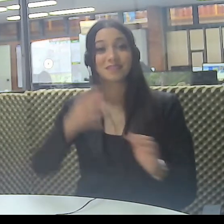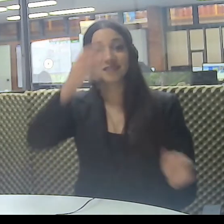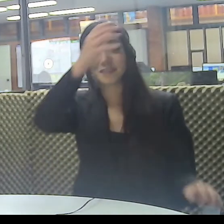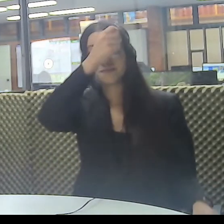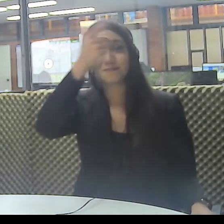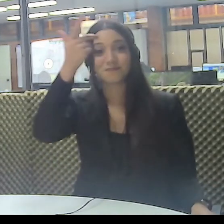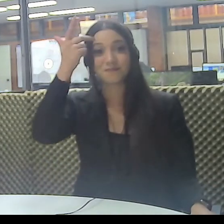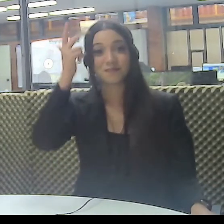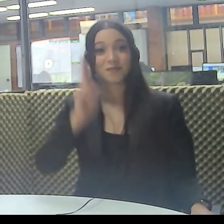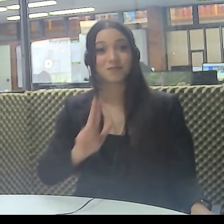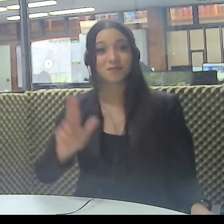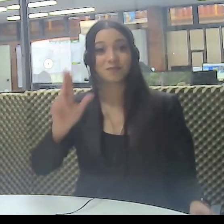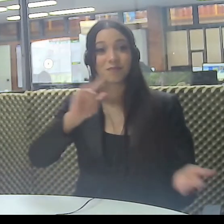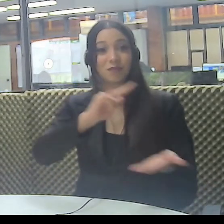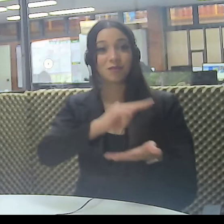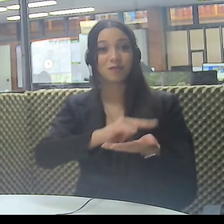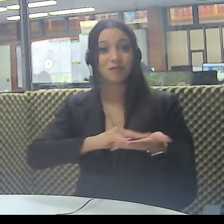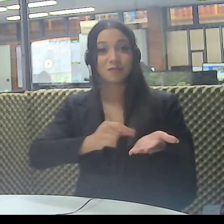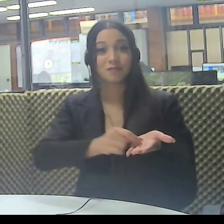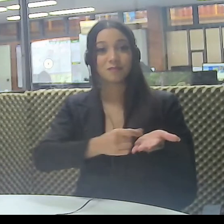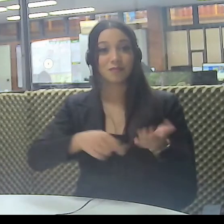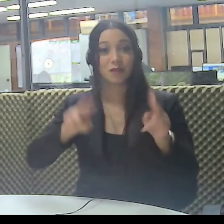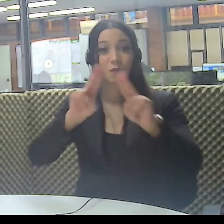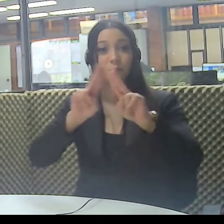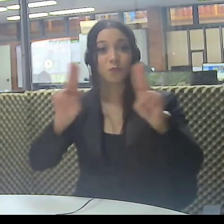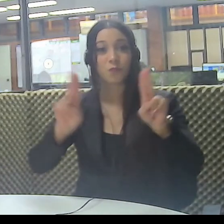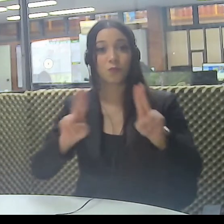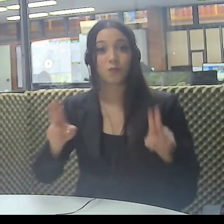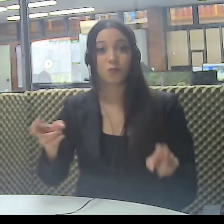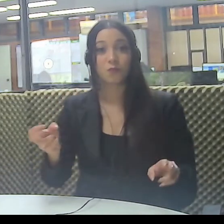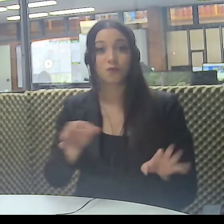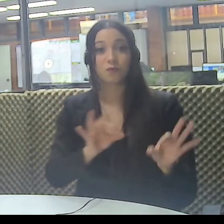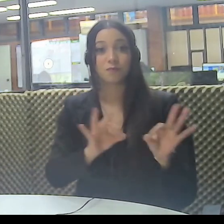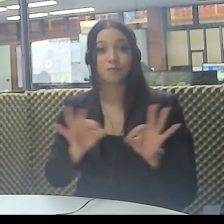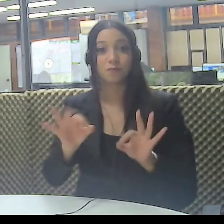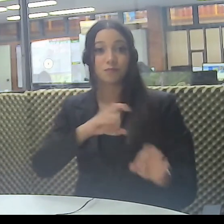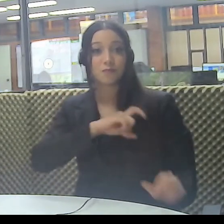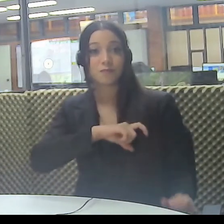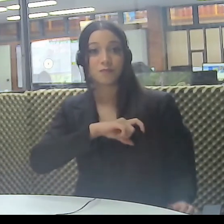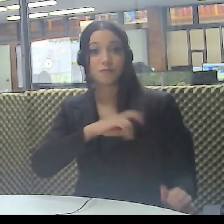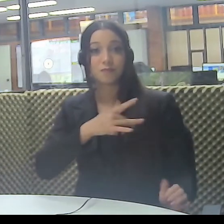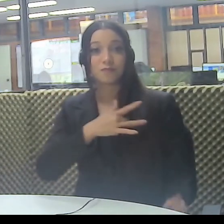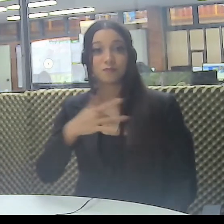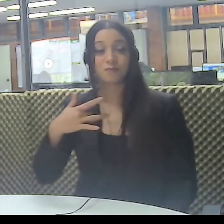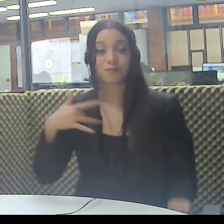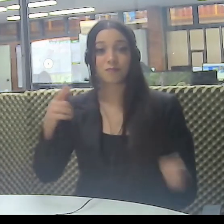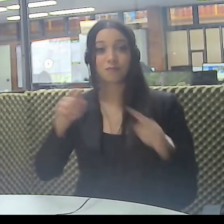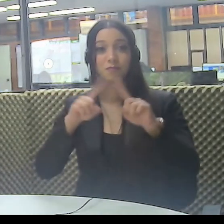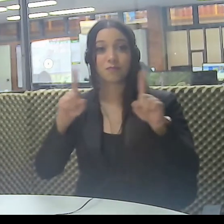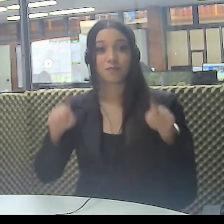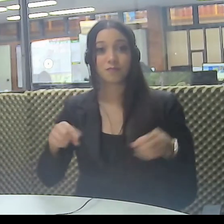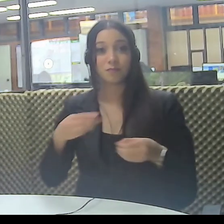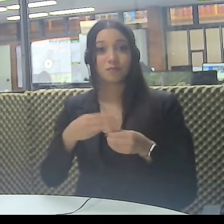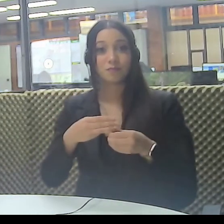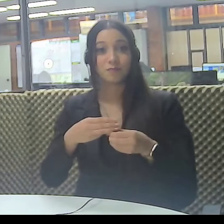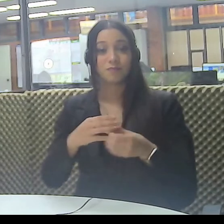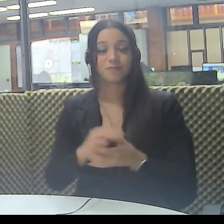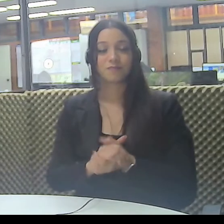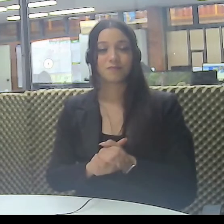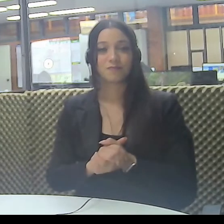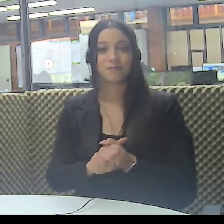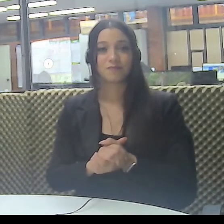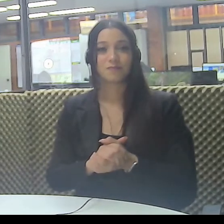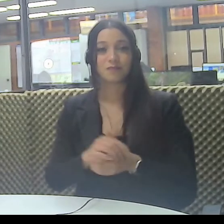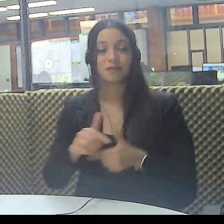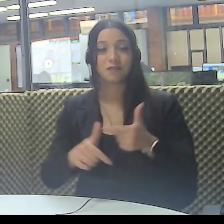Prefeitura de Uberlândia assina contrato com a Unimed para novo plano de saúde para os servidores municipais.